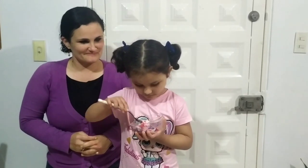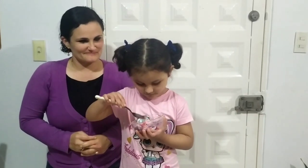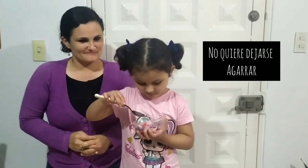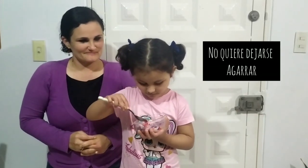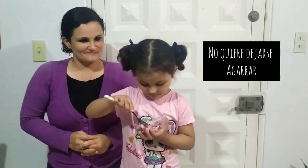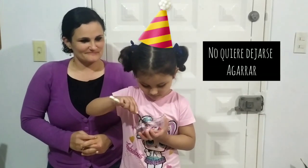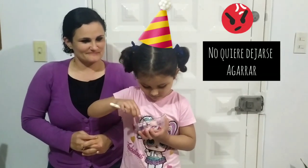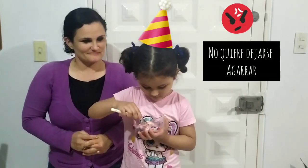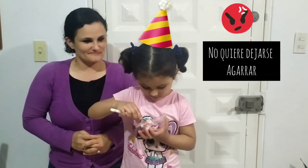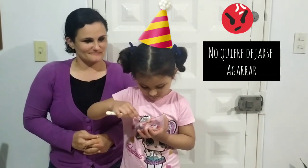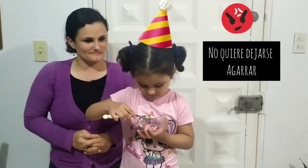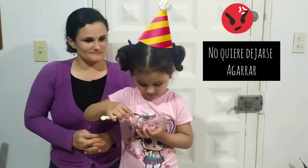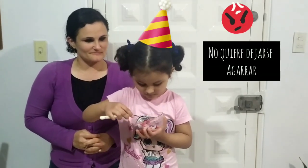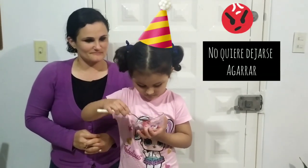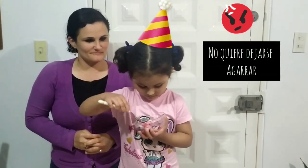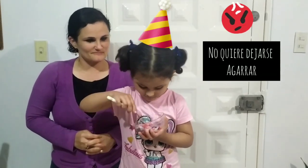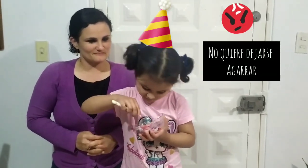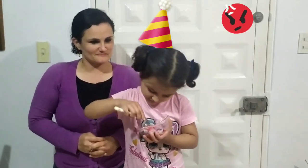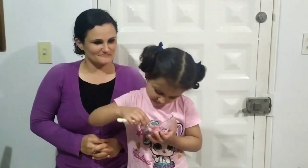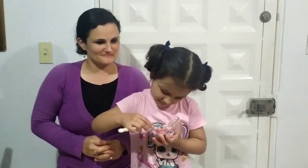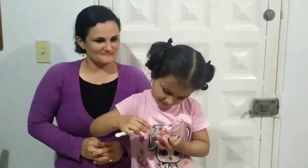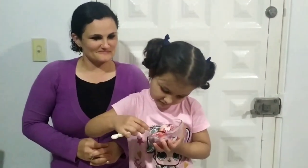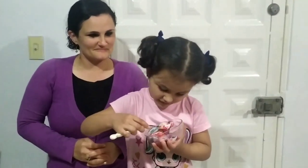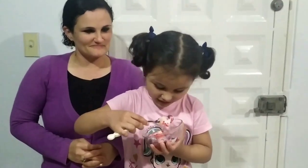Voy a probar la mía a ver si está rica o está fea.